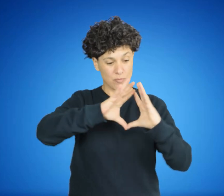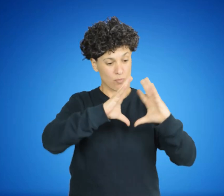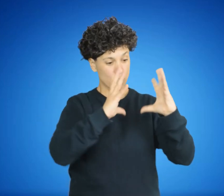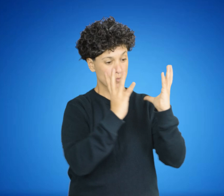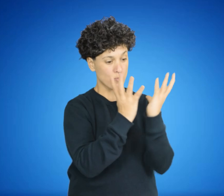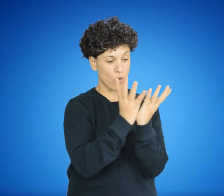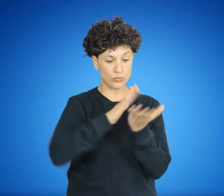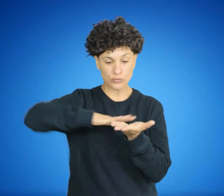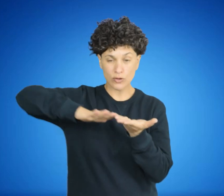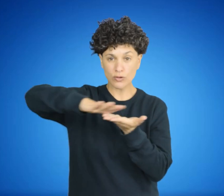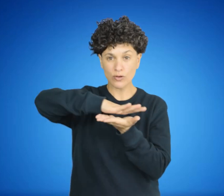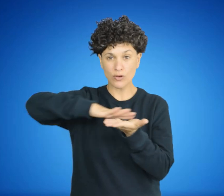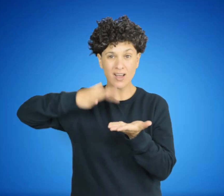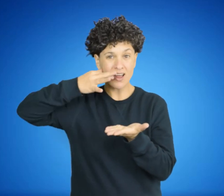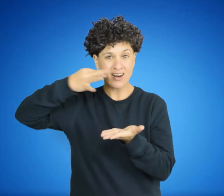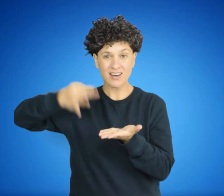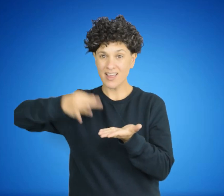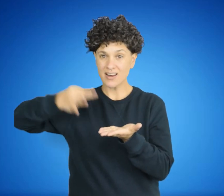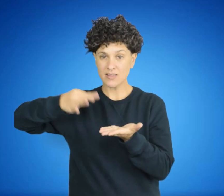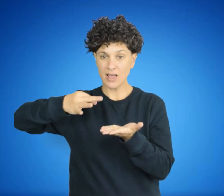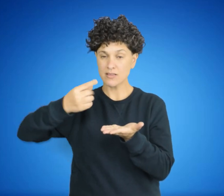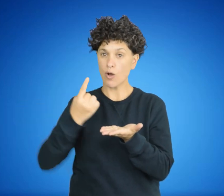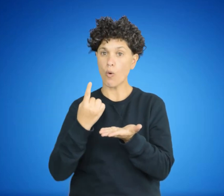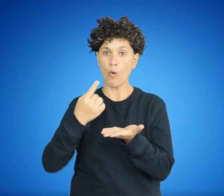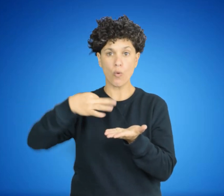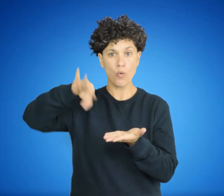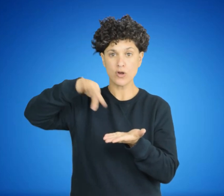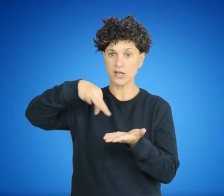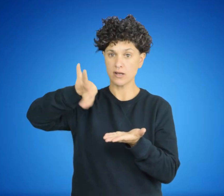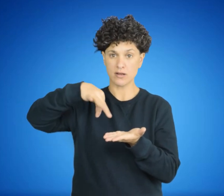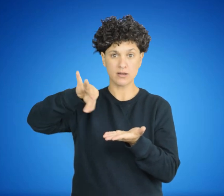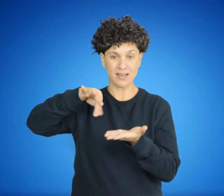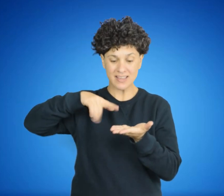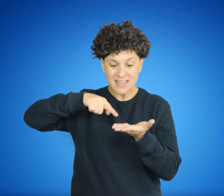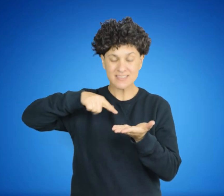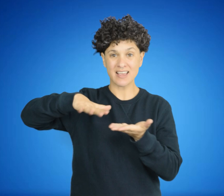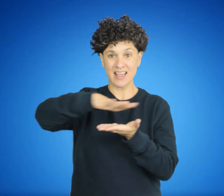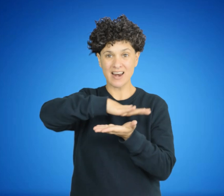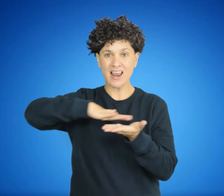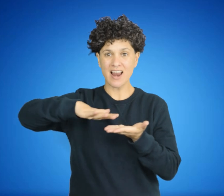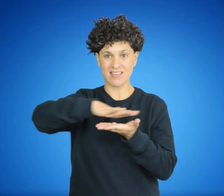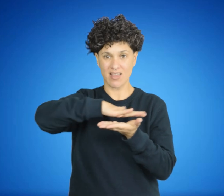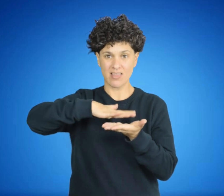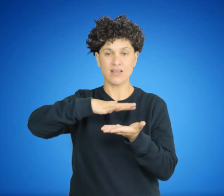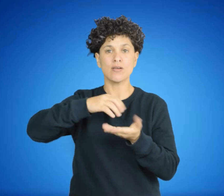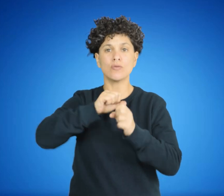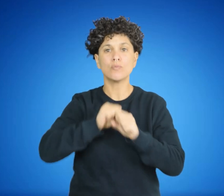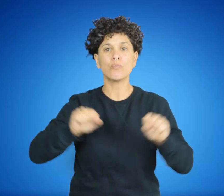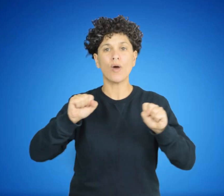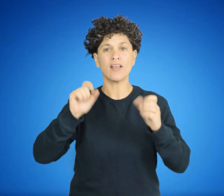todo lo demás está formada por átomos postula el hedonismo en la teoría ética y como modo de vida y rechaza el interés